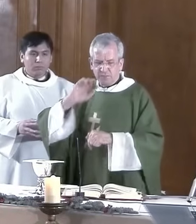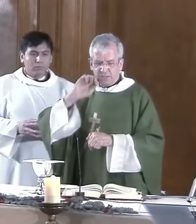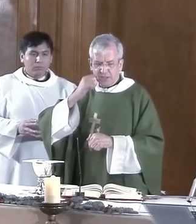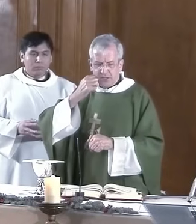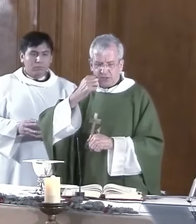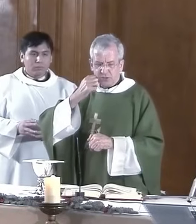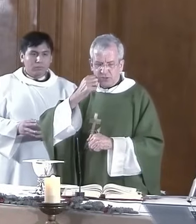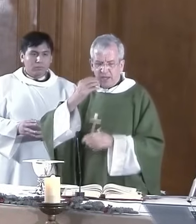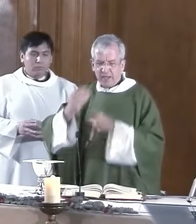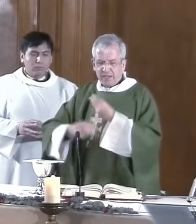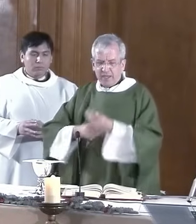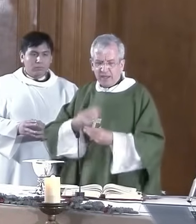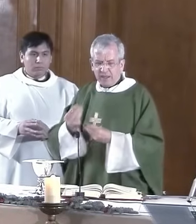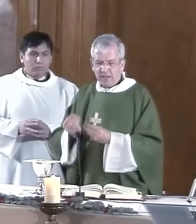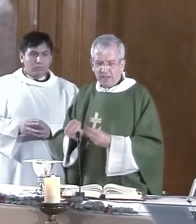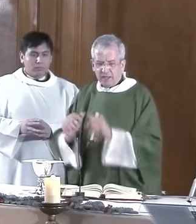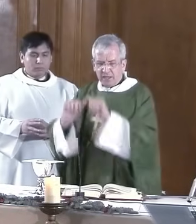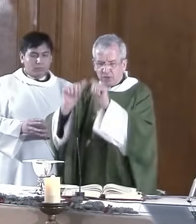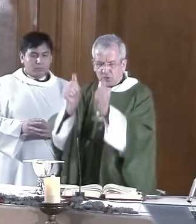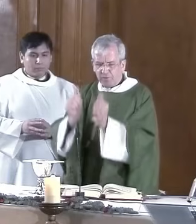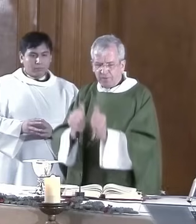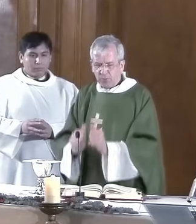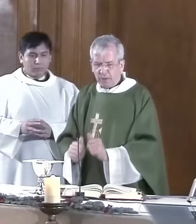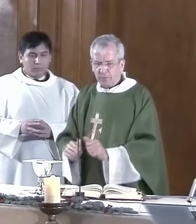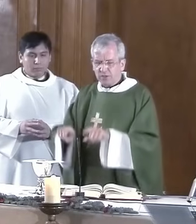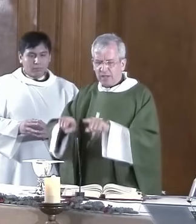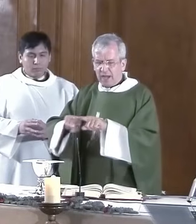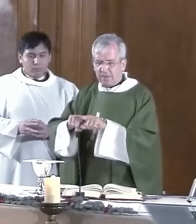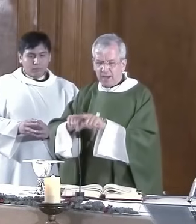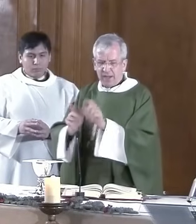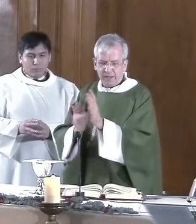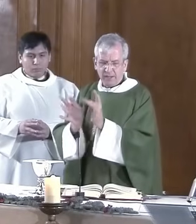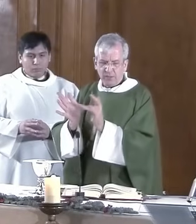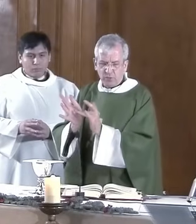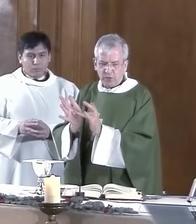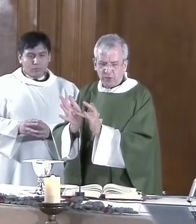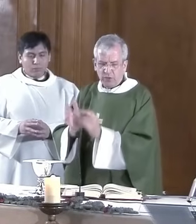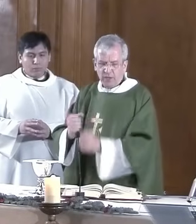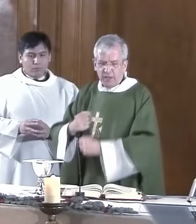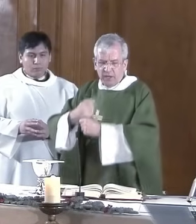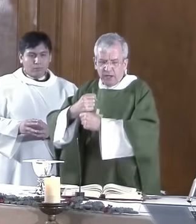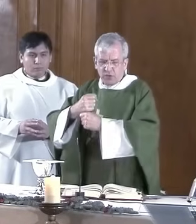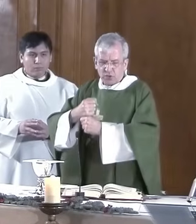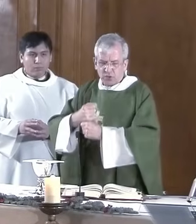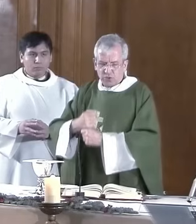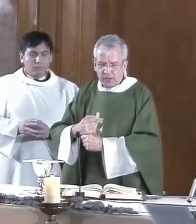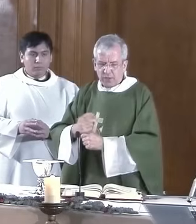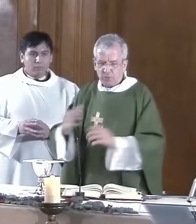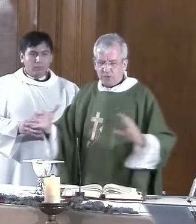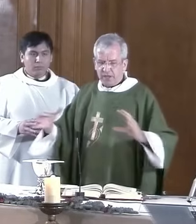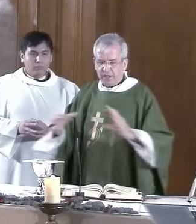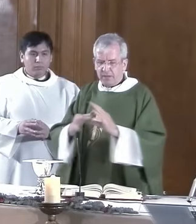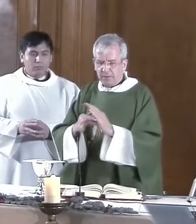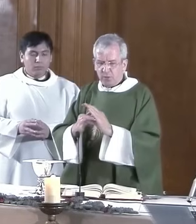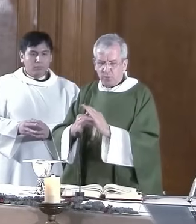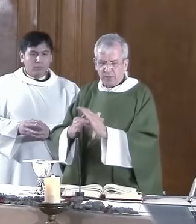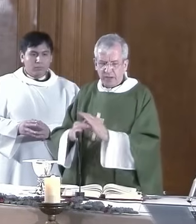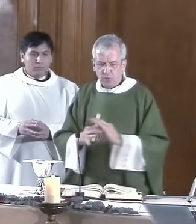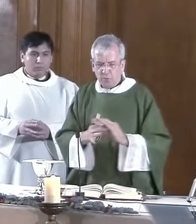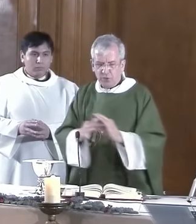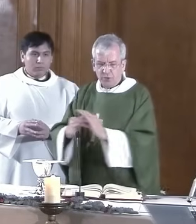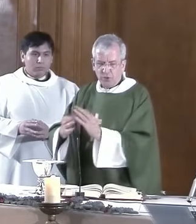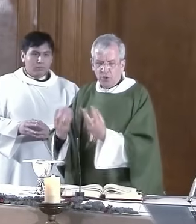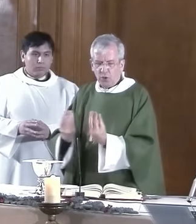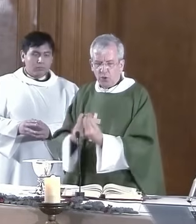estos misterios, y haz que nos configuremos a imagen de tu Hijo y nos consolidemos en el vínculo de